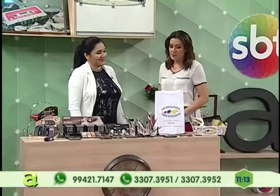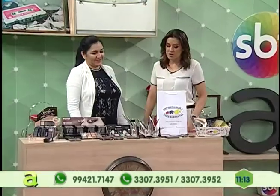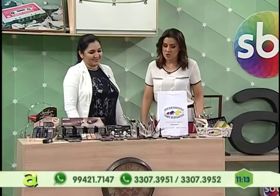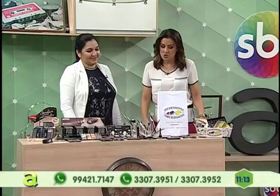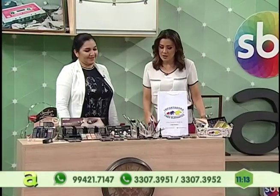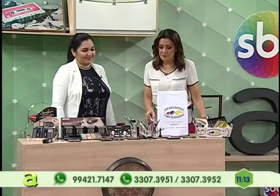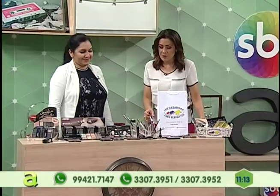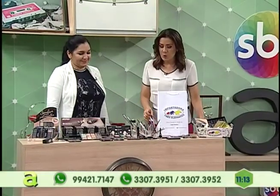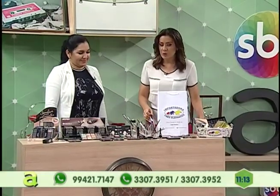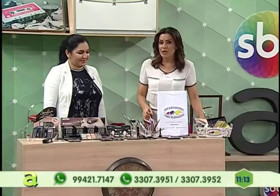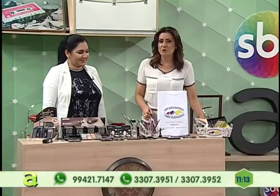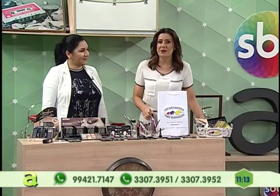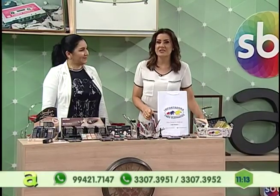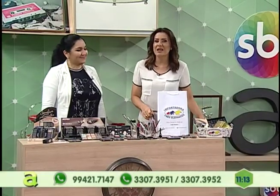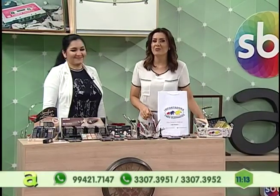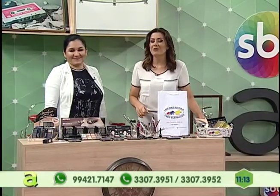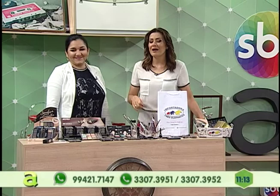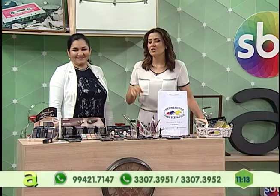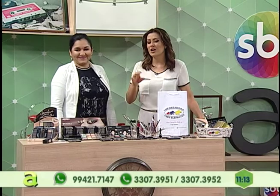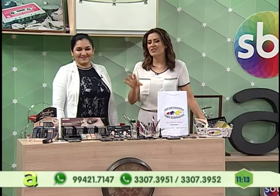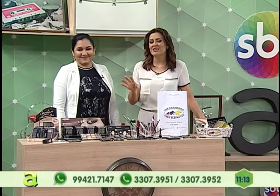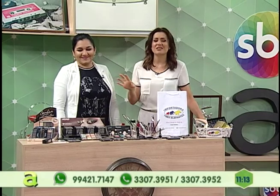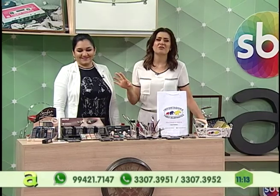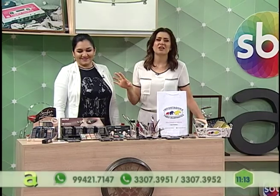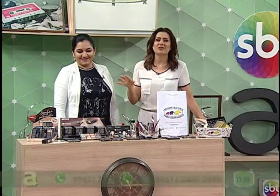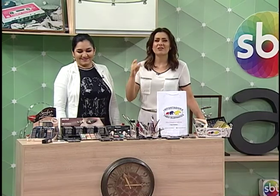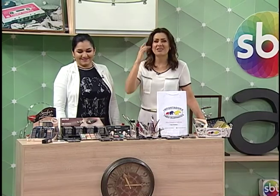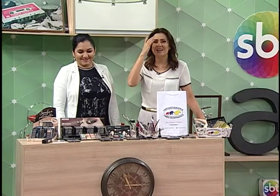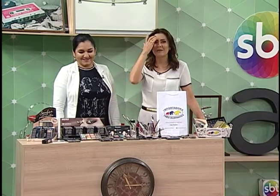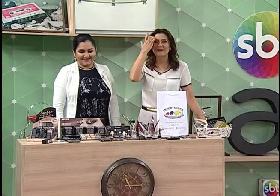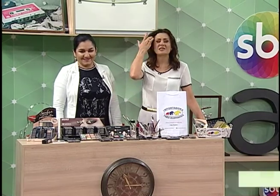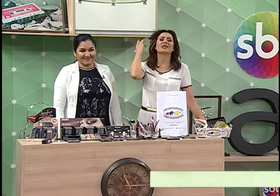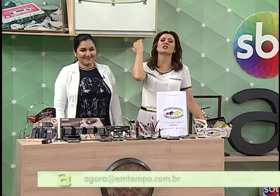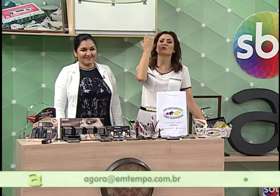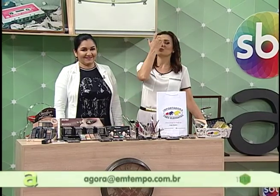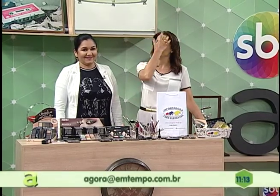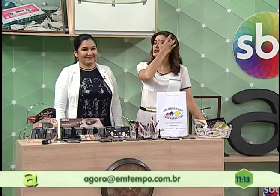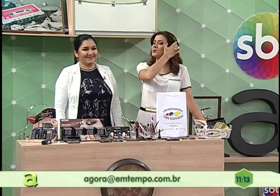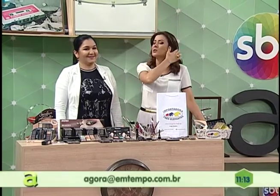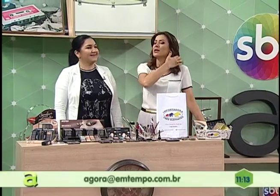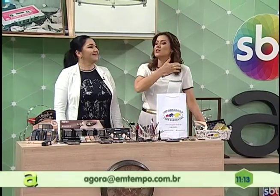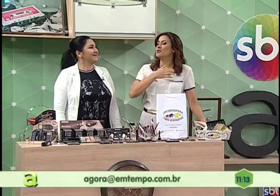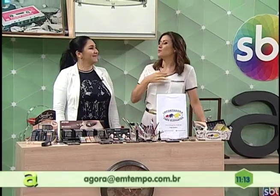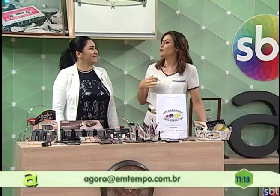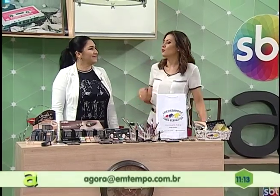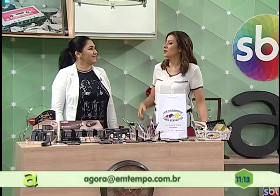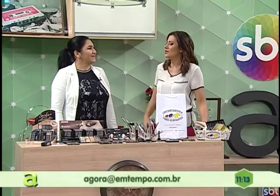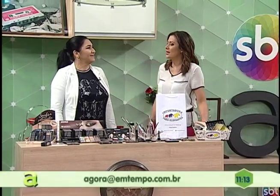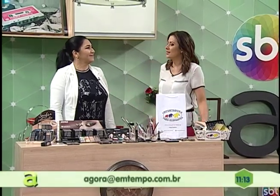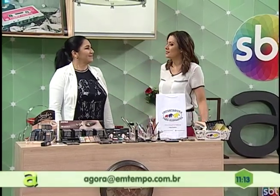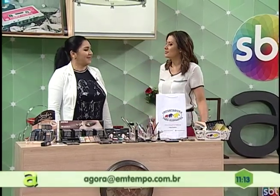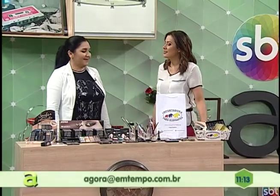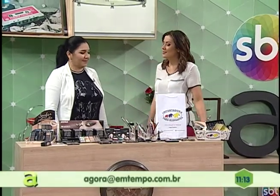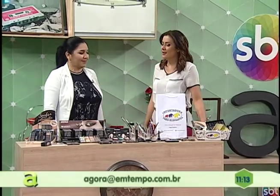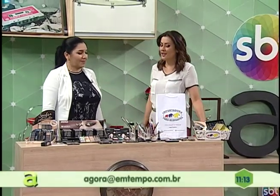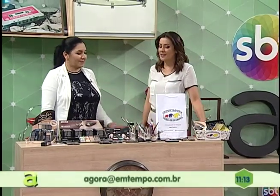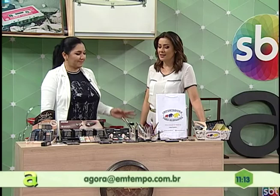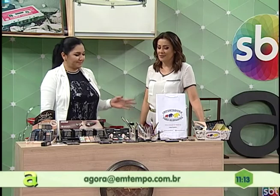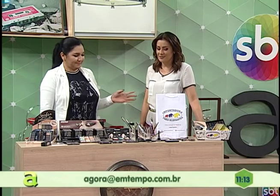para a gente, né? Quando a gente pensa, a Jeane na terça-feira que vem não vai ter nada para trazer, porque ela já trouxe todas as coisas legais da importadora, que nada. Nada. Leda, engano.